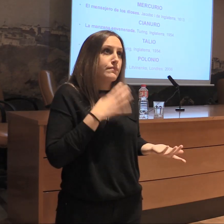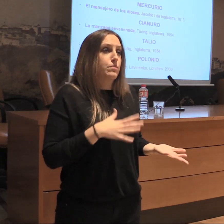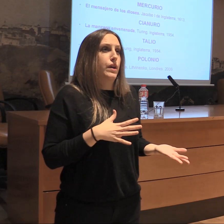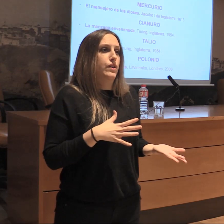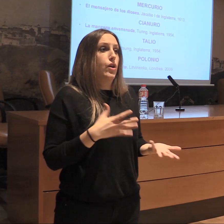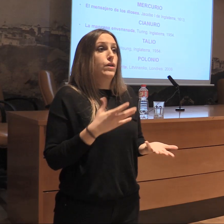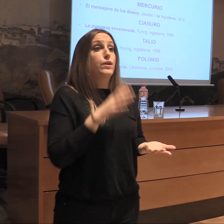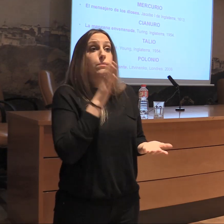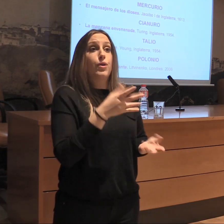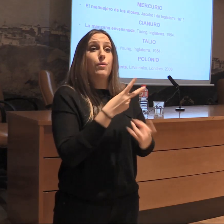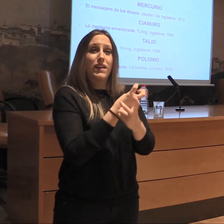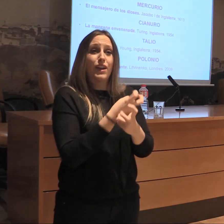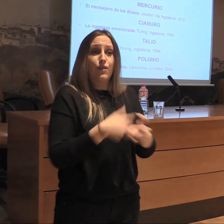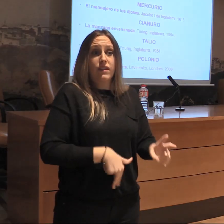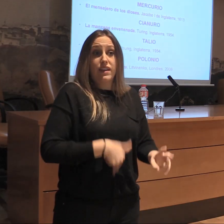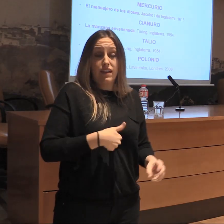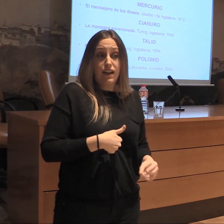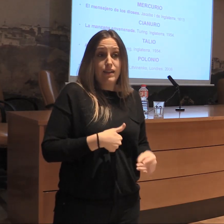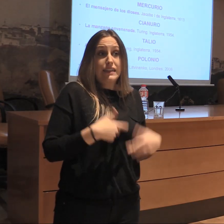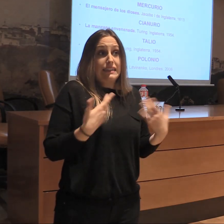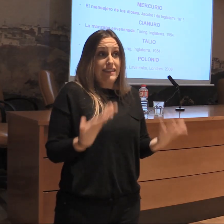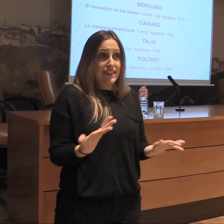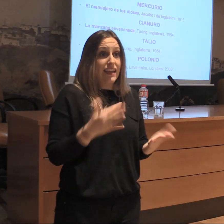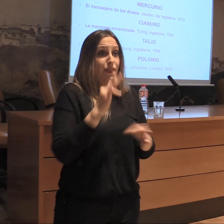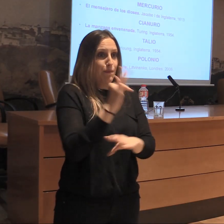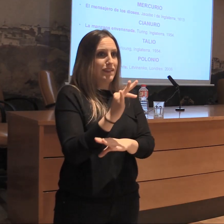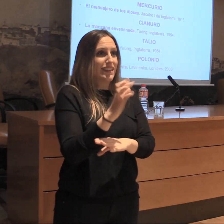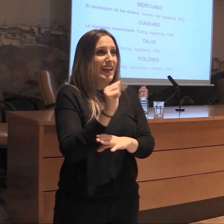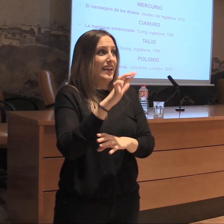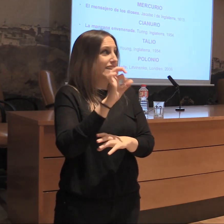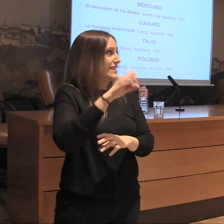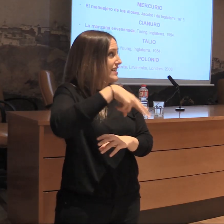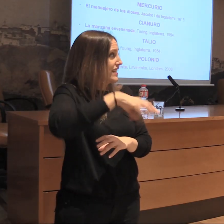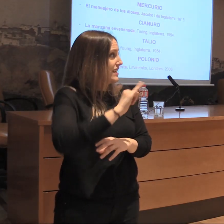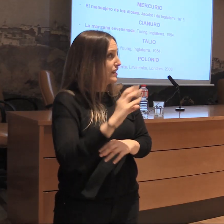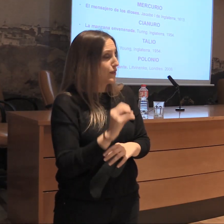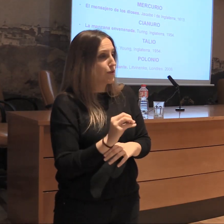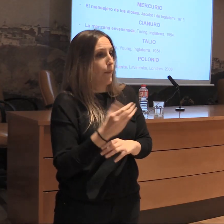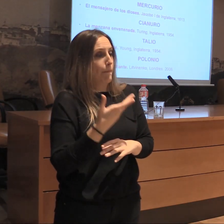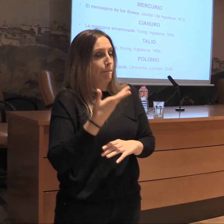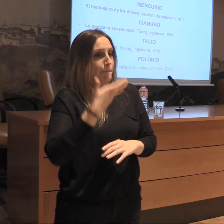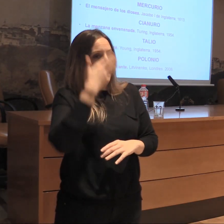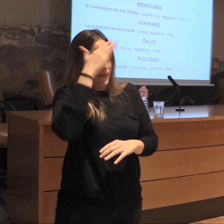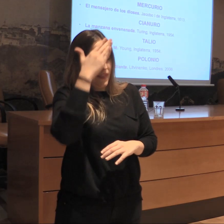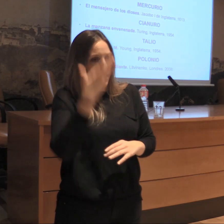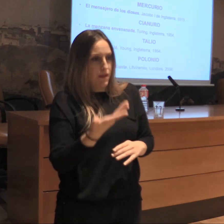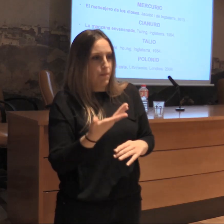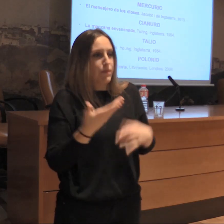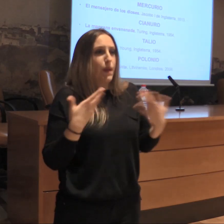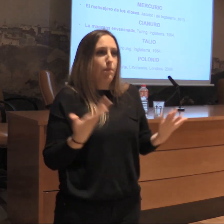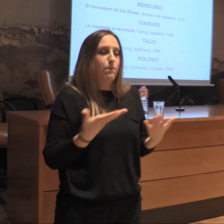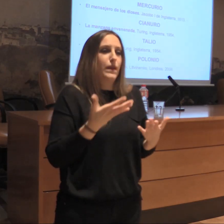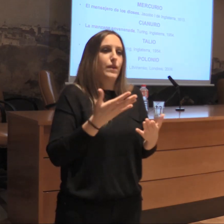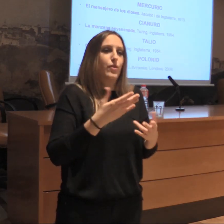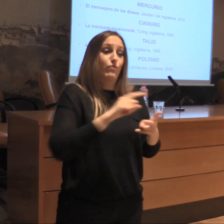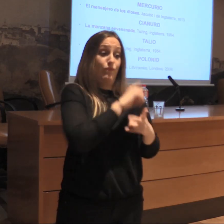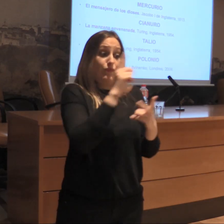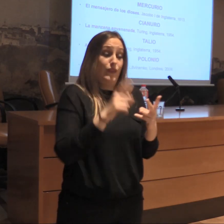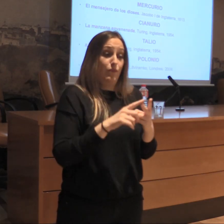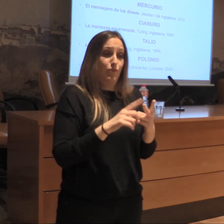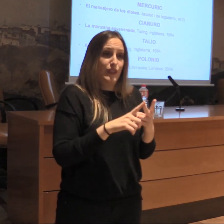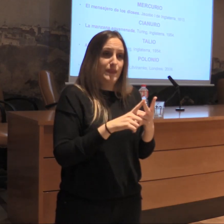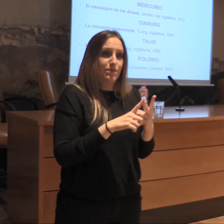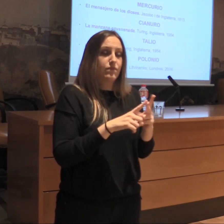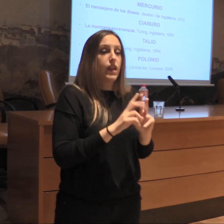Por los venenos en general y el arsénico en particular. Pero luego otra de las épocas de gran esplendor del arsénico fue en